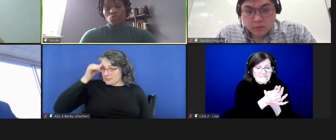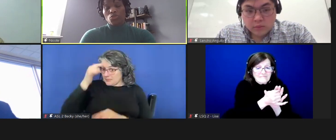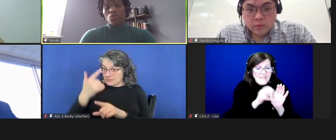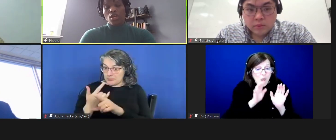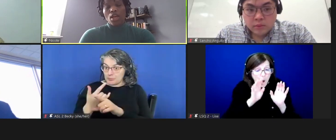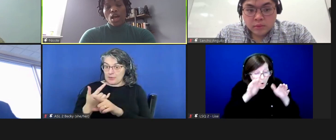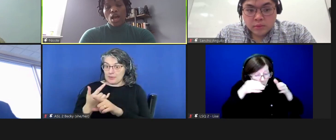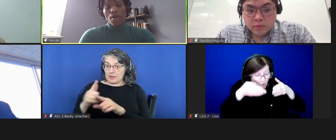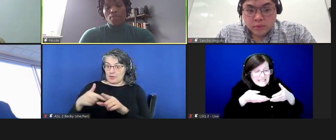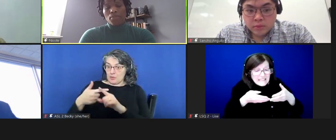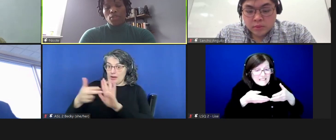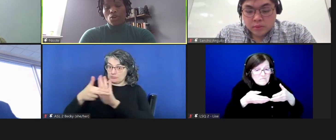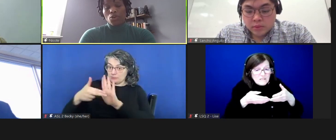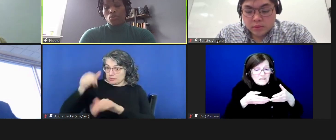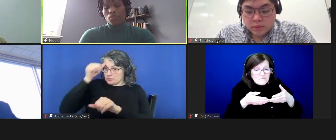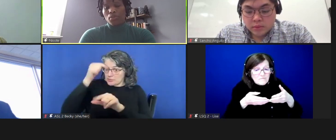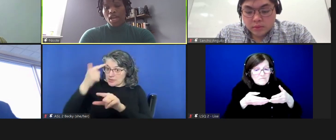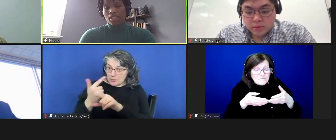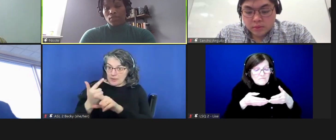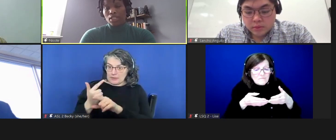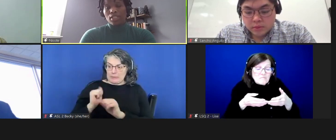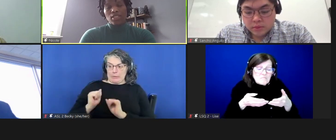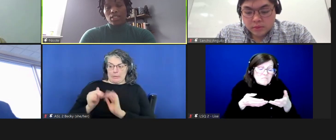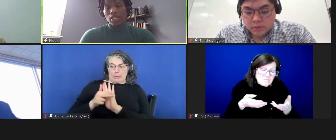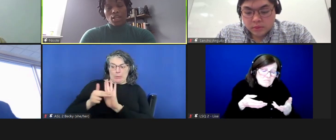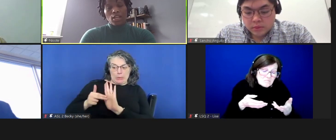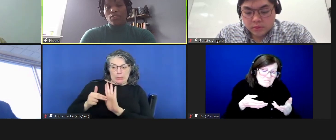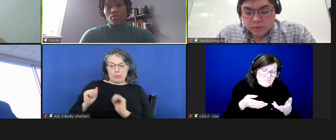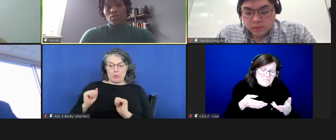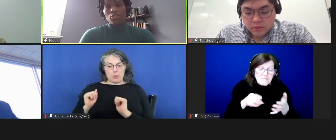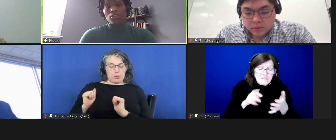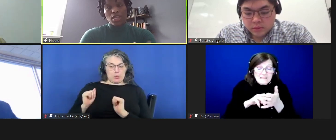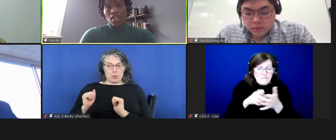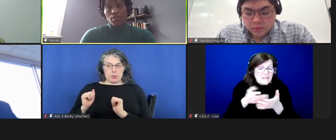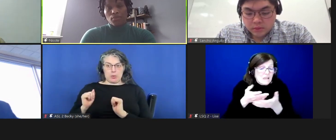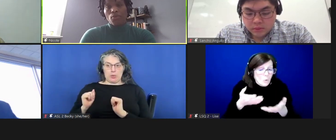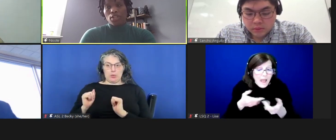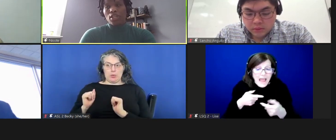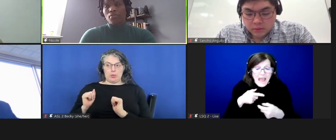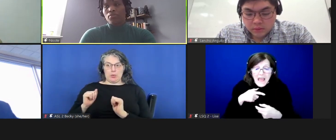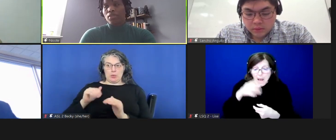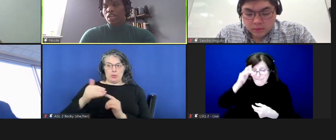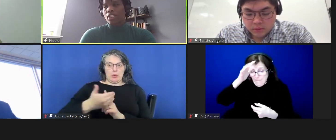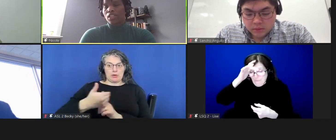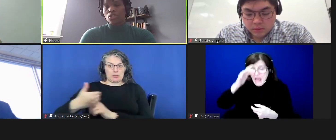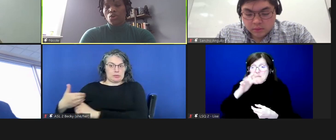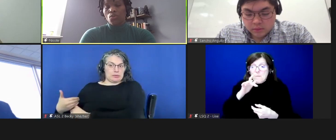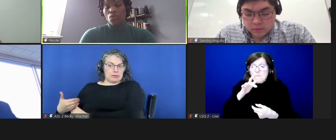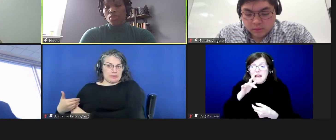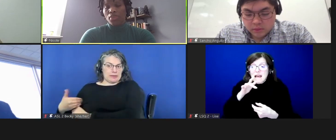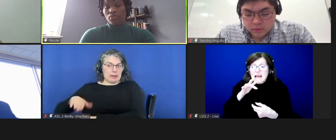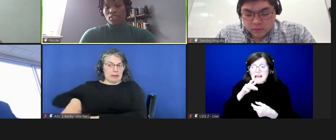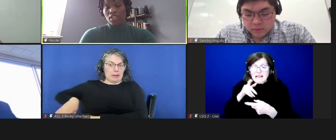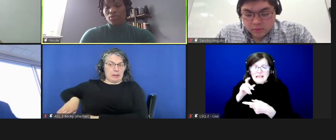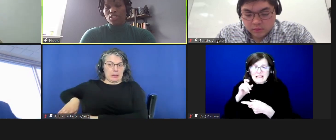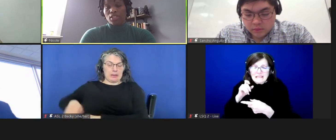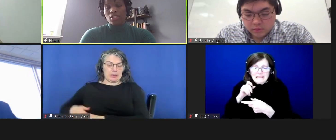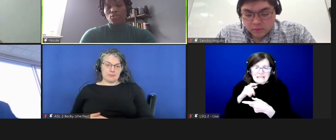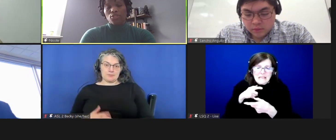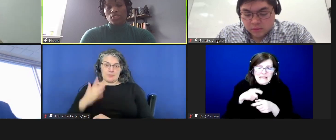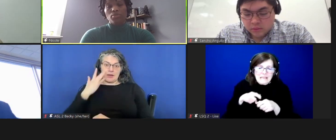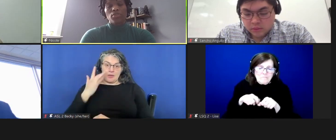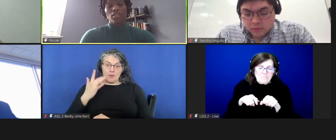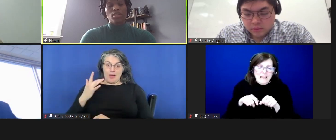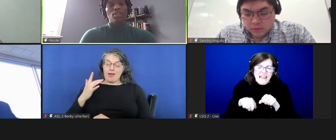mère, hésitaient à entreprendre des activités liées à des programmes d'aide à l'autisme, parce